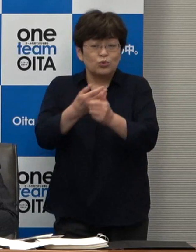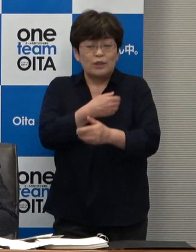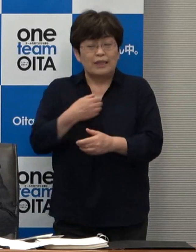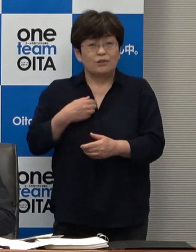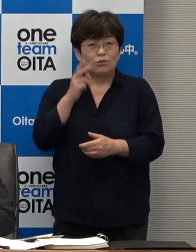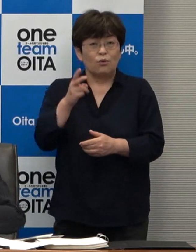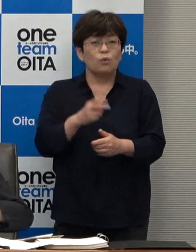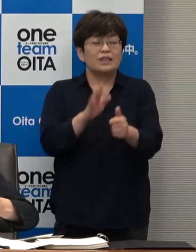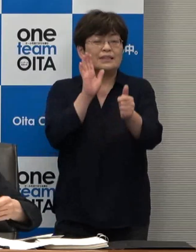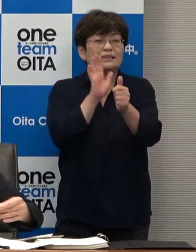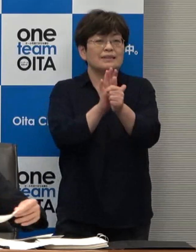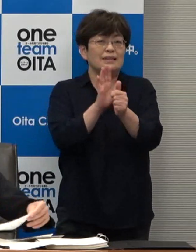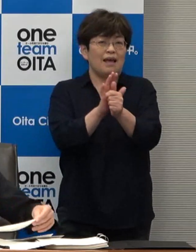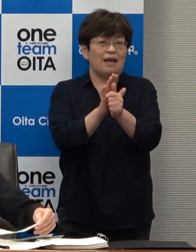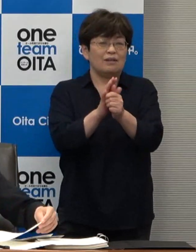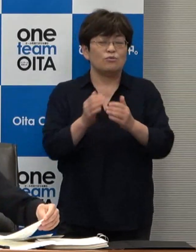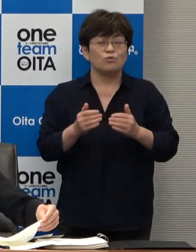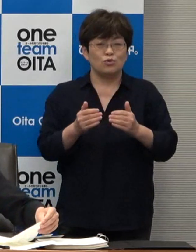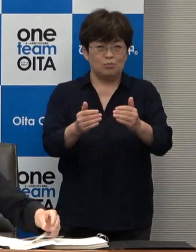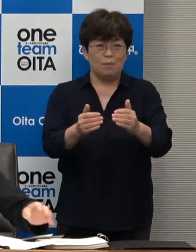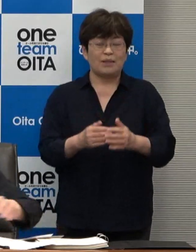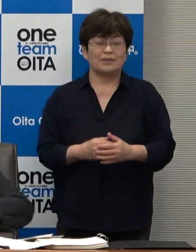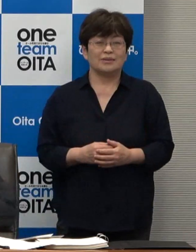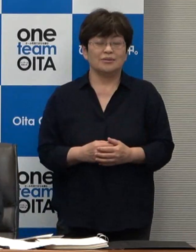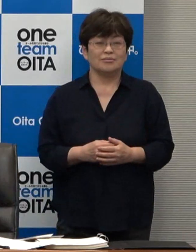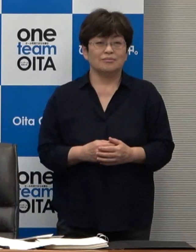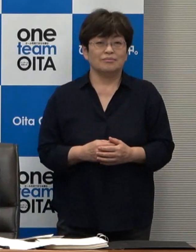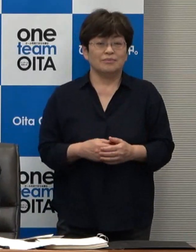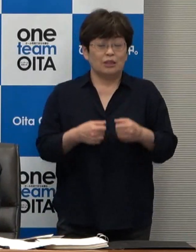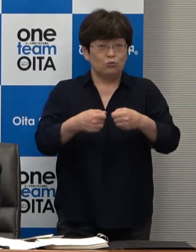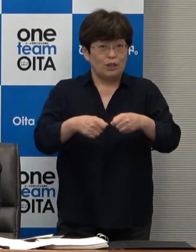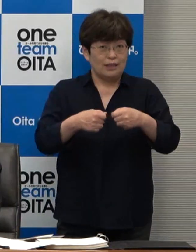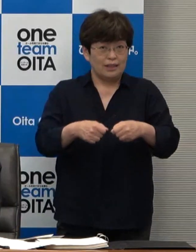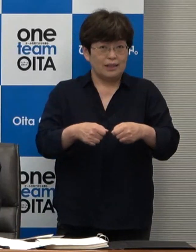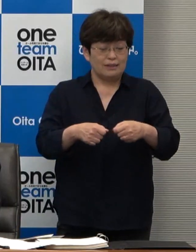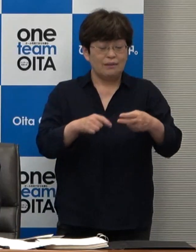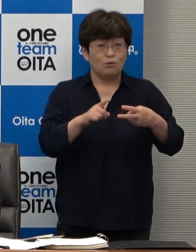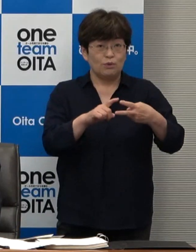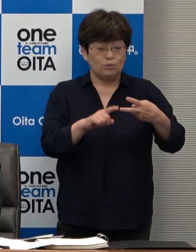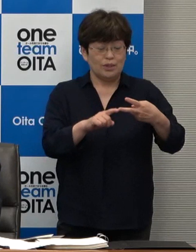を行ってまいります。具体的には2つ目、